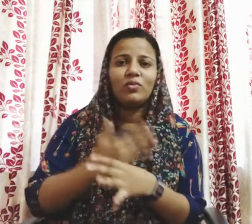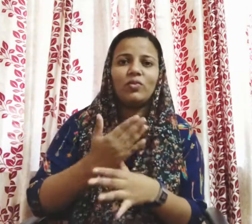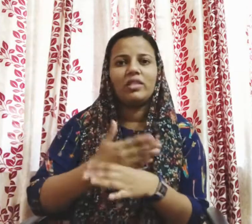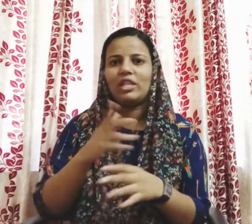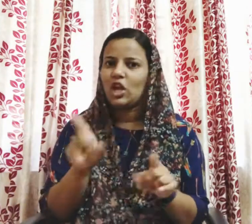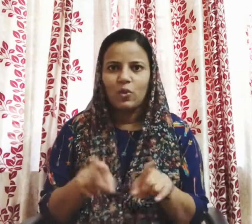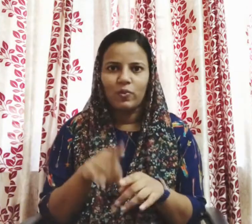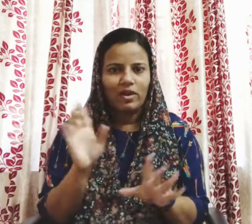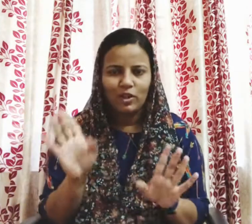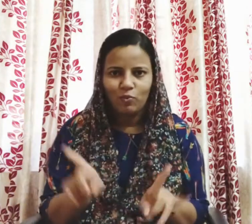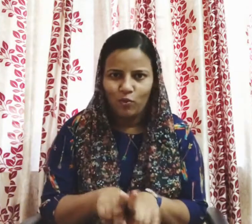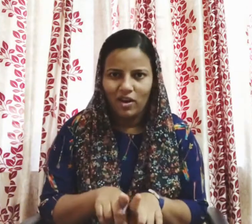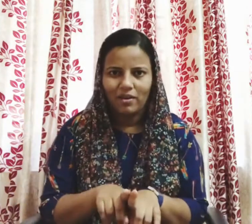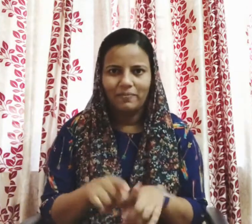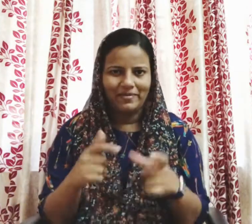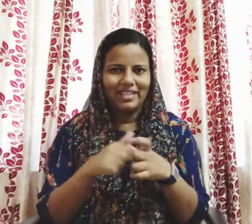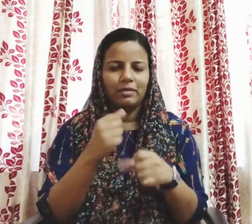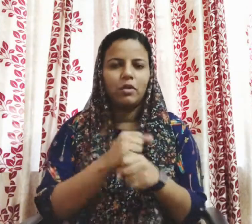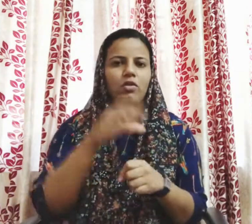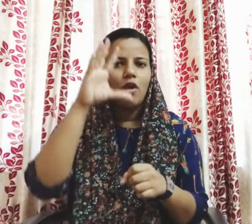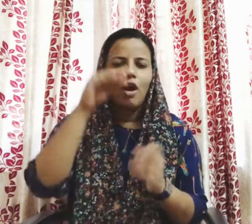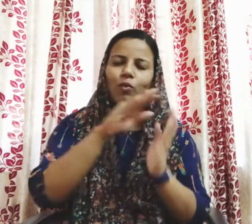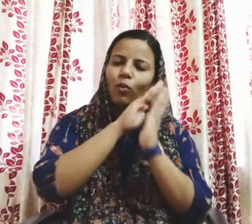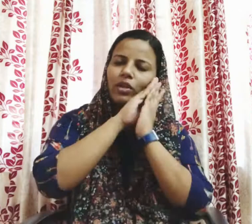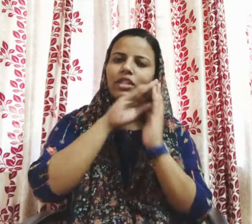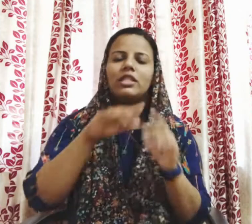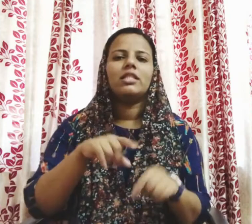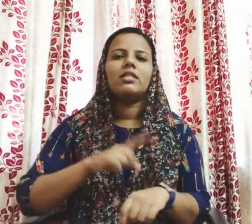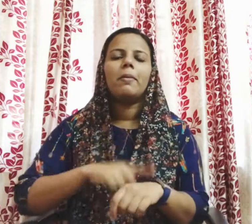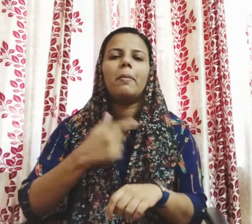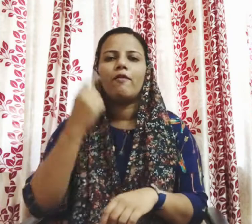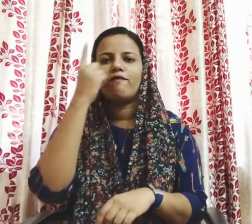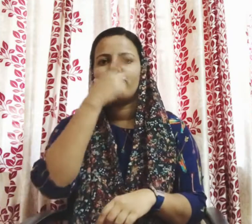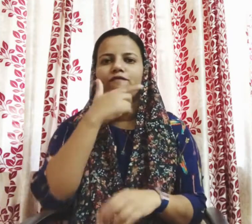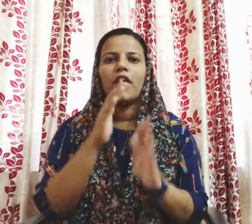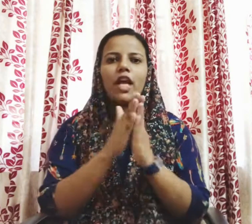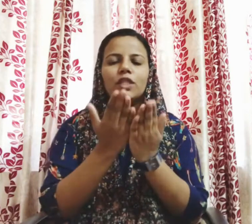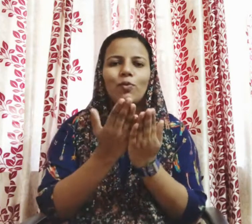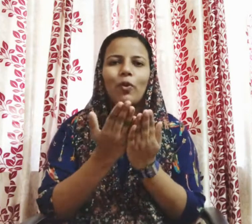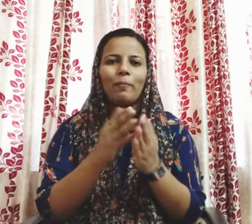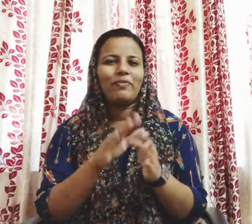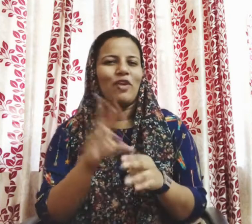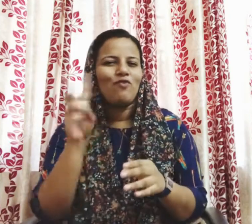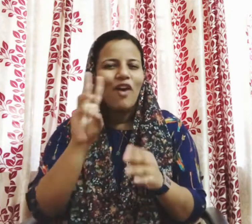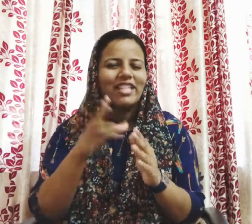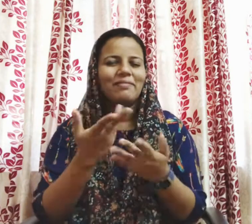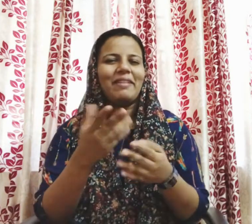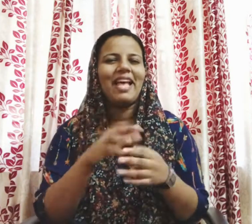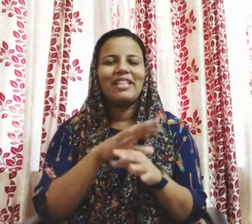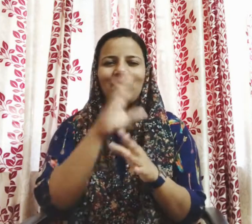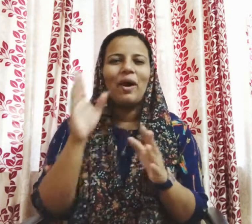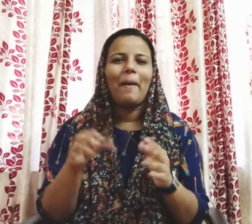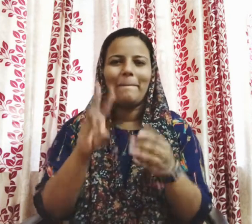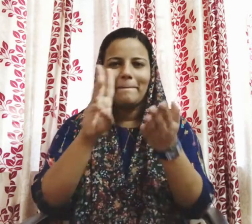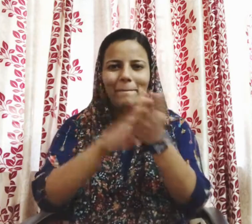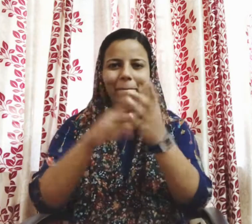ടൈമുകൾ ചെയ്യുന്നു. പിന്നെ രാത്രിയിൽ ഉറങ്ങേണ്ട സമയത്ത് ഫേസ്ബുക്കിൻ്റെ മുമ്പിലും സോഷ്യൽ മീഡിയകളുടെ മുമ്പിലും